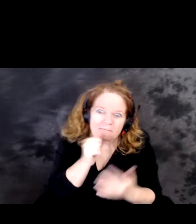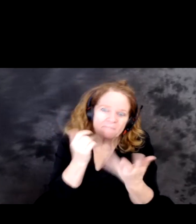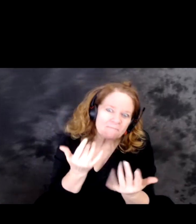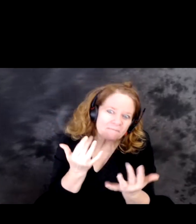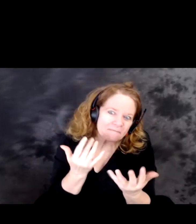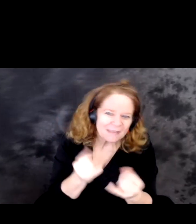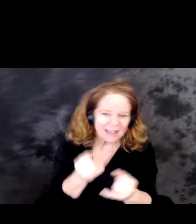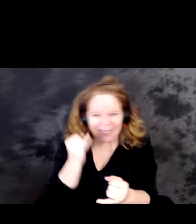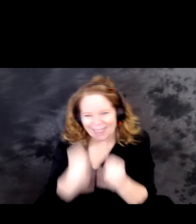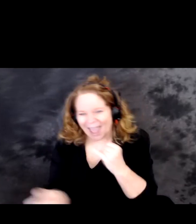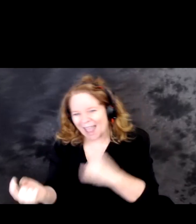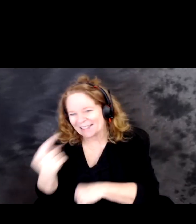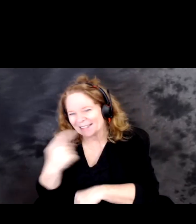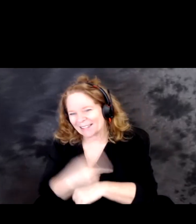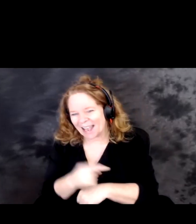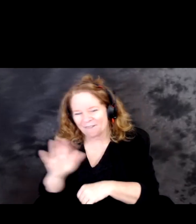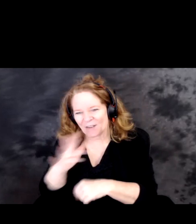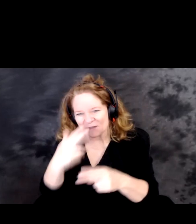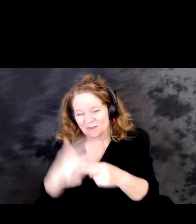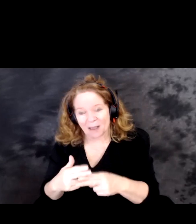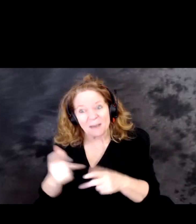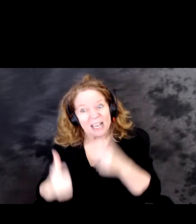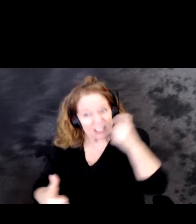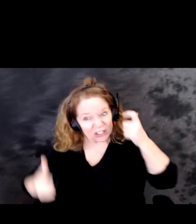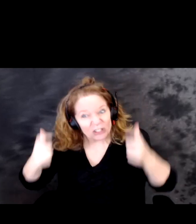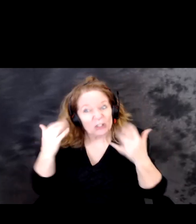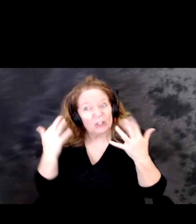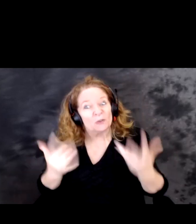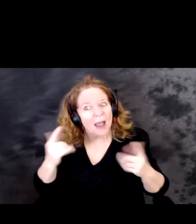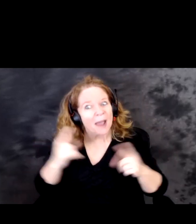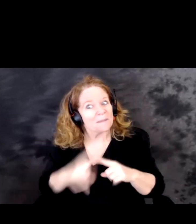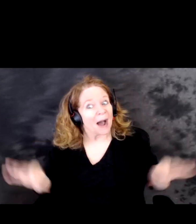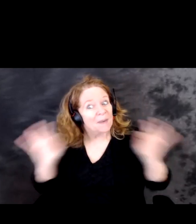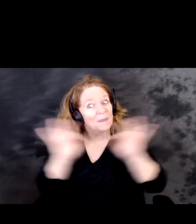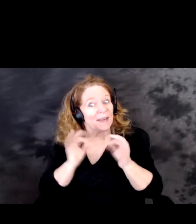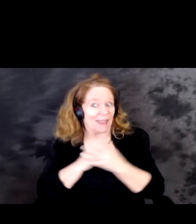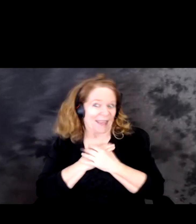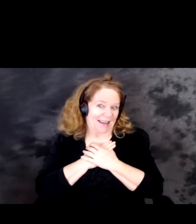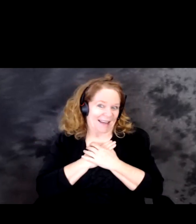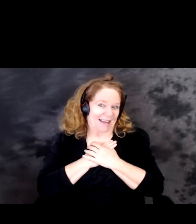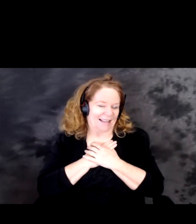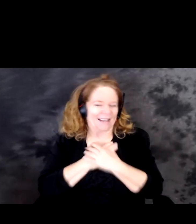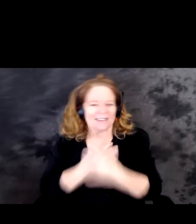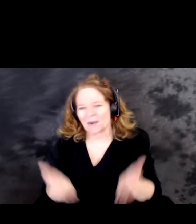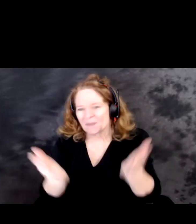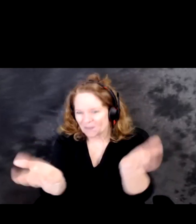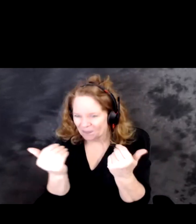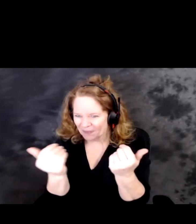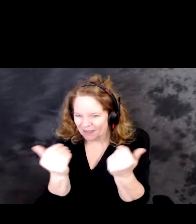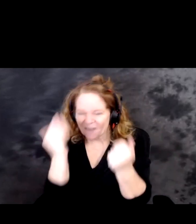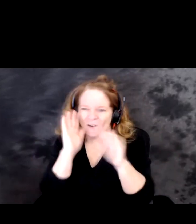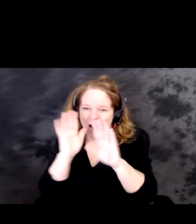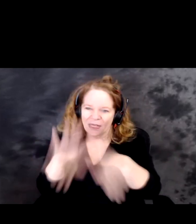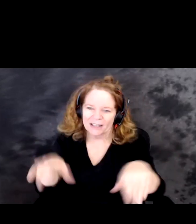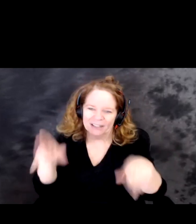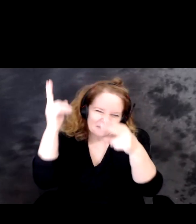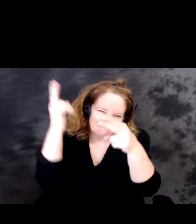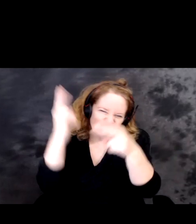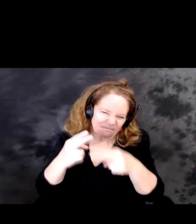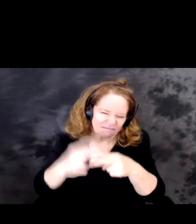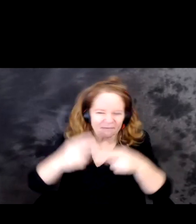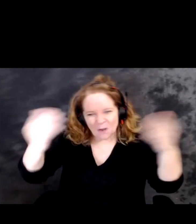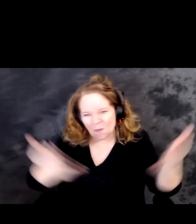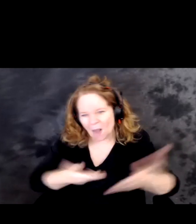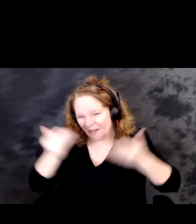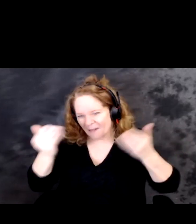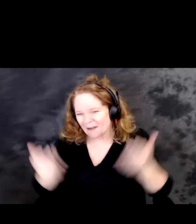nombre. Gracias por esperar en este último grupo. Entonces comenzaremos.